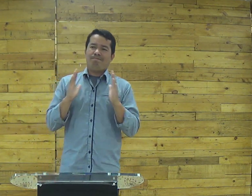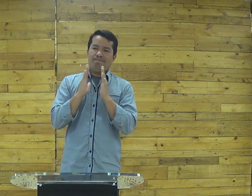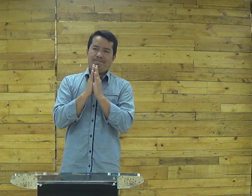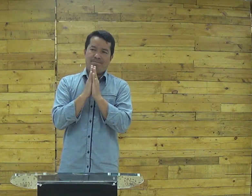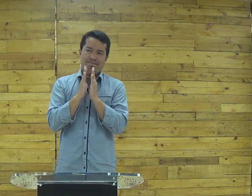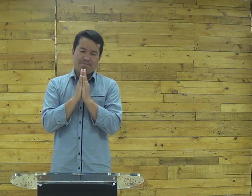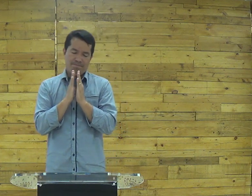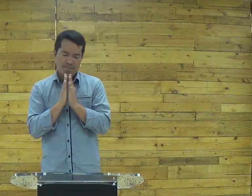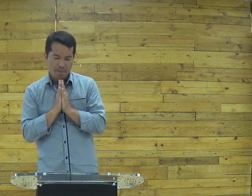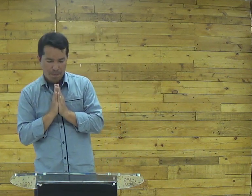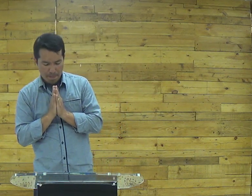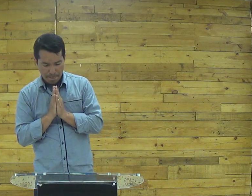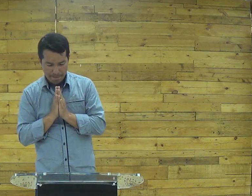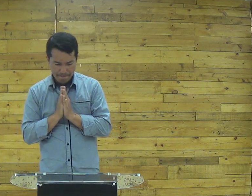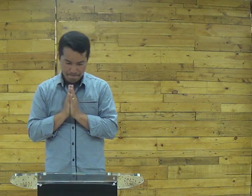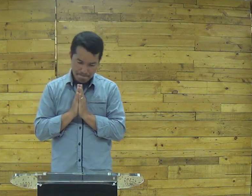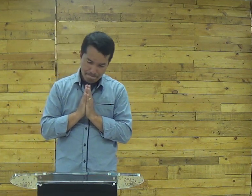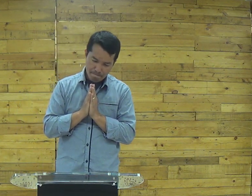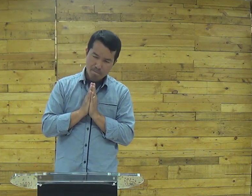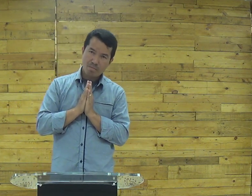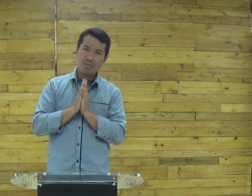Eu queria, neste momento, orar.